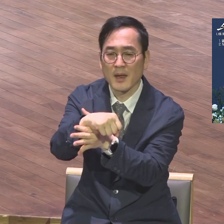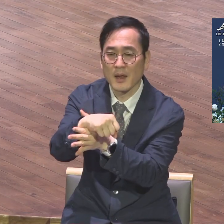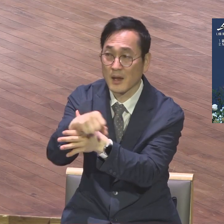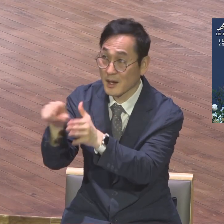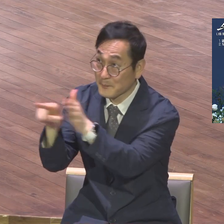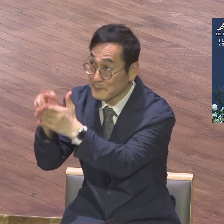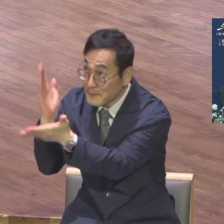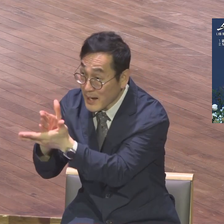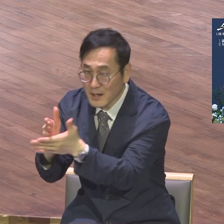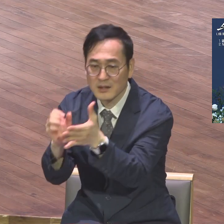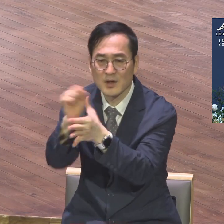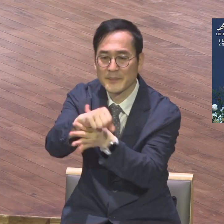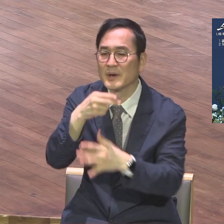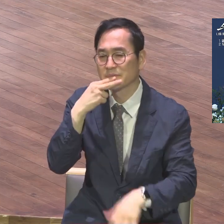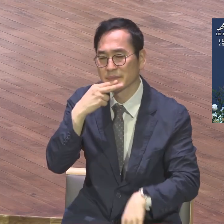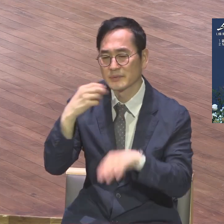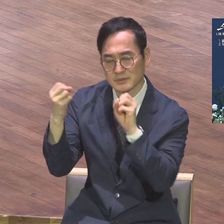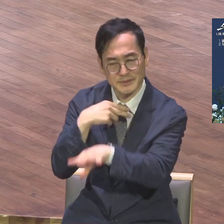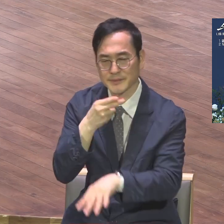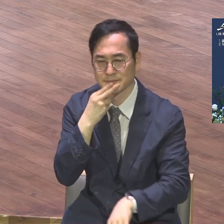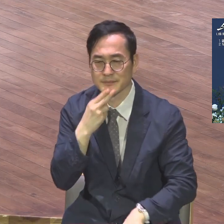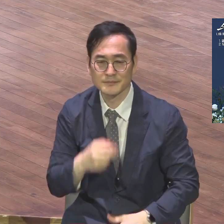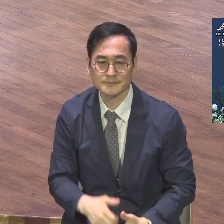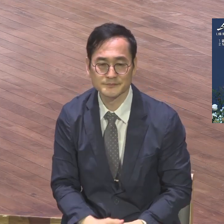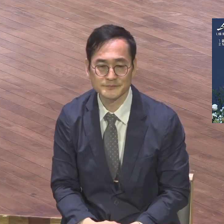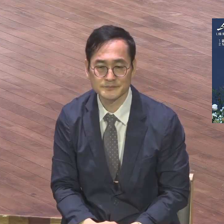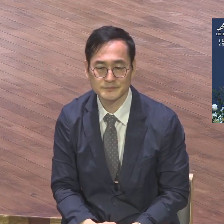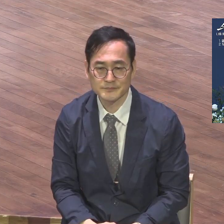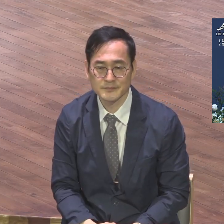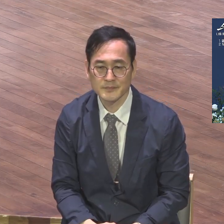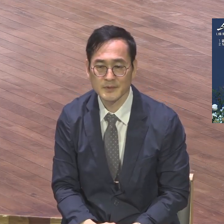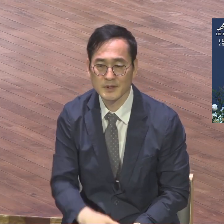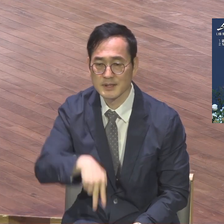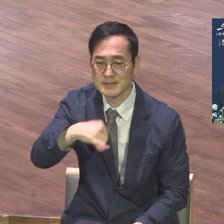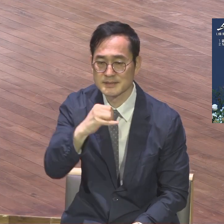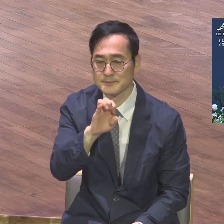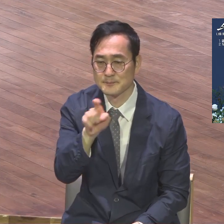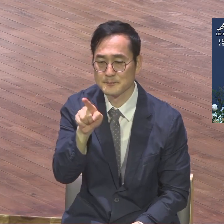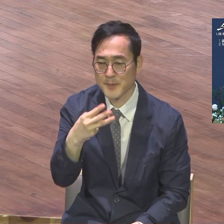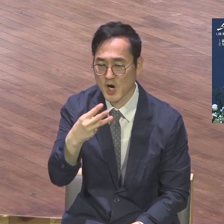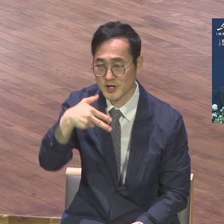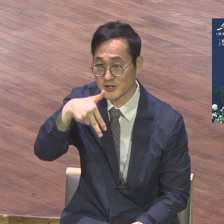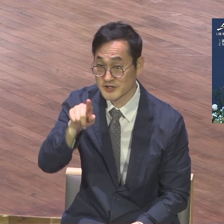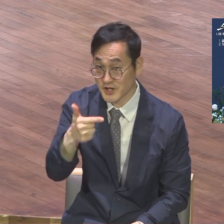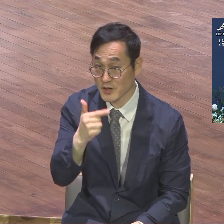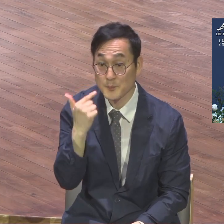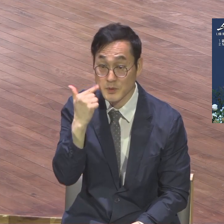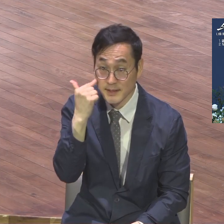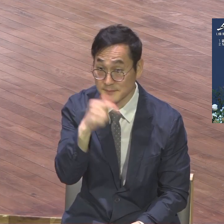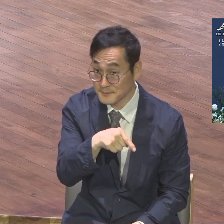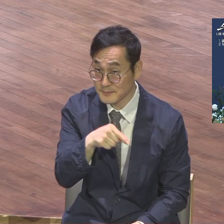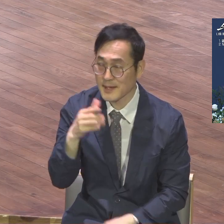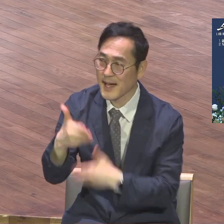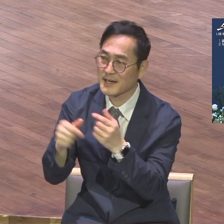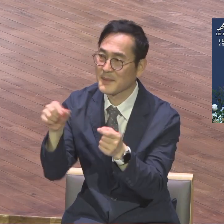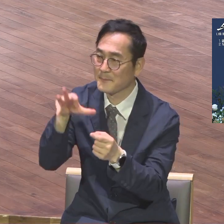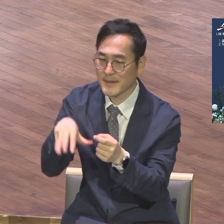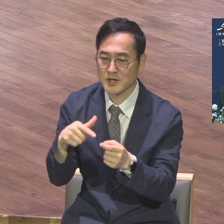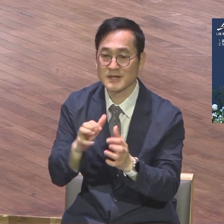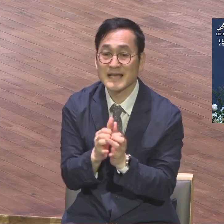다시 말해 응답이 없어요. 스포츠 목사님의 말씀대로 사람이 하나님 앞에서 할